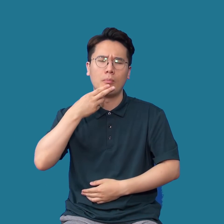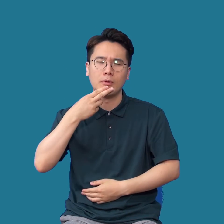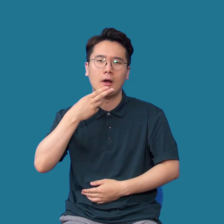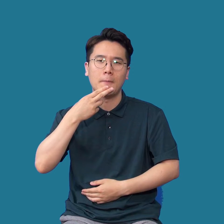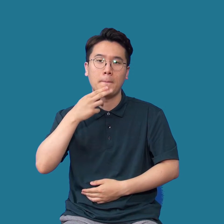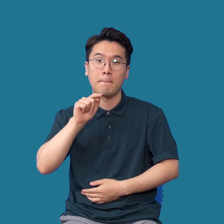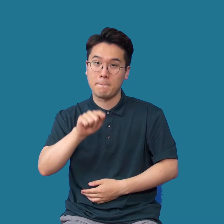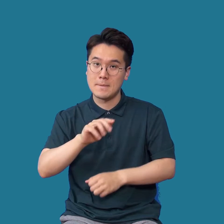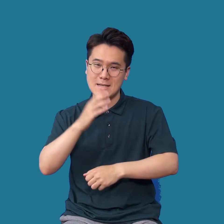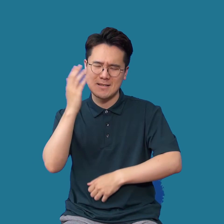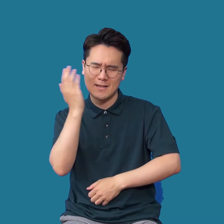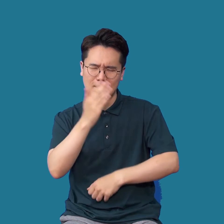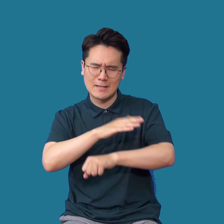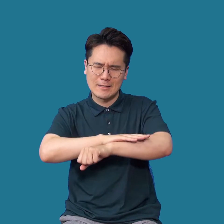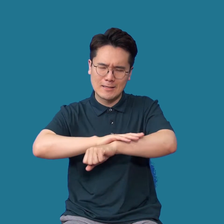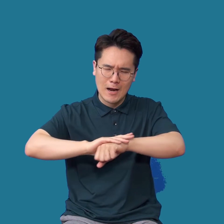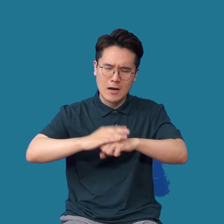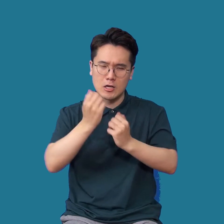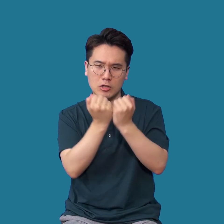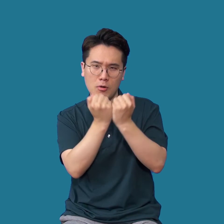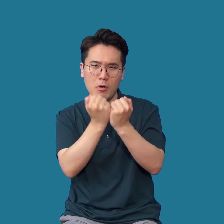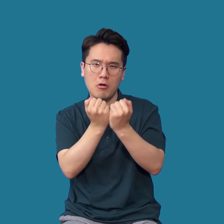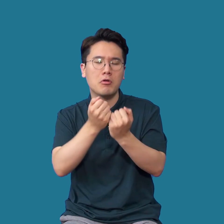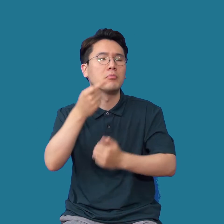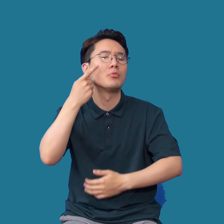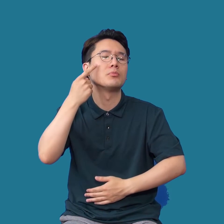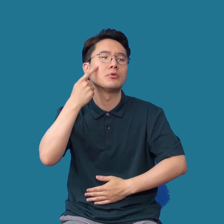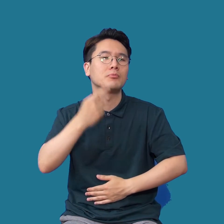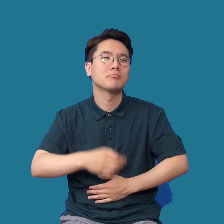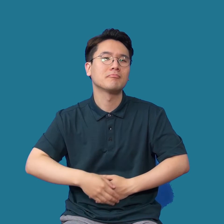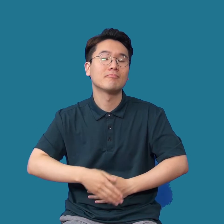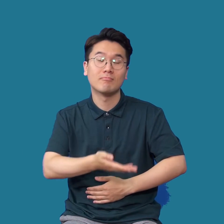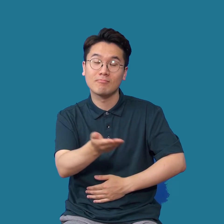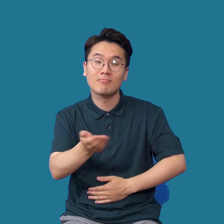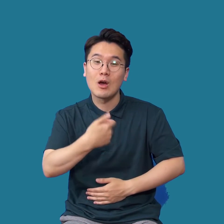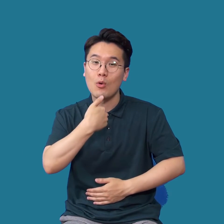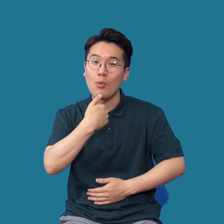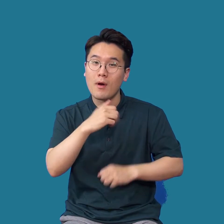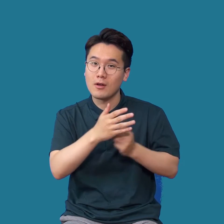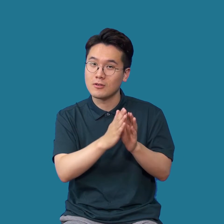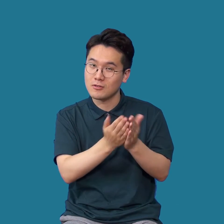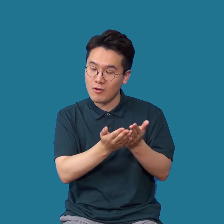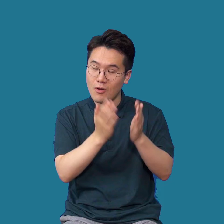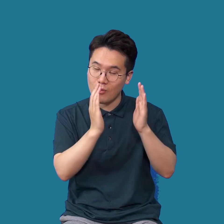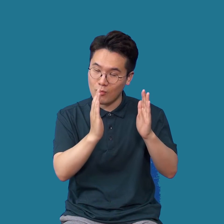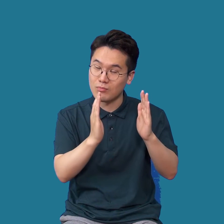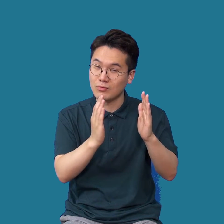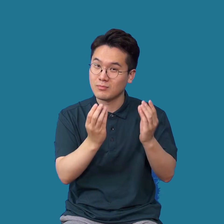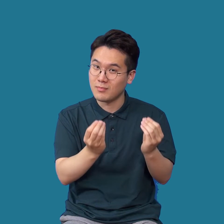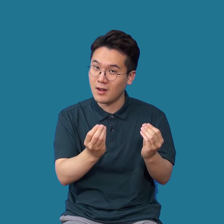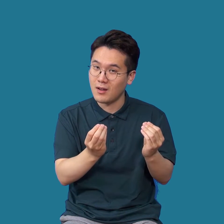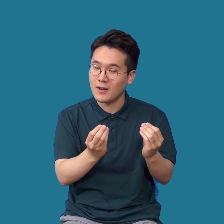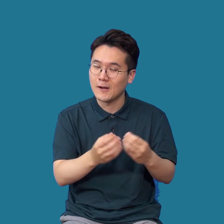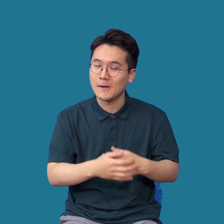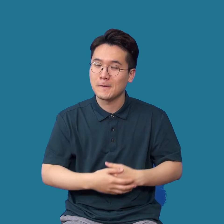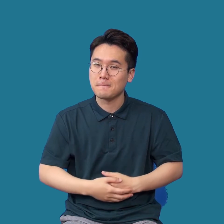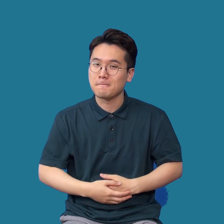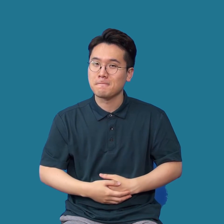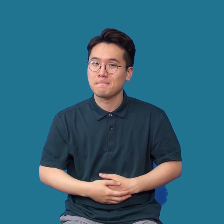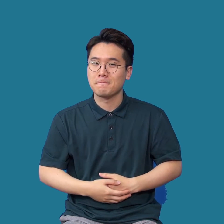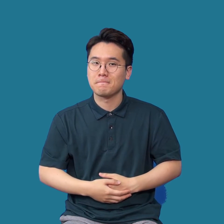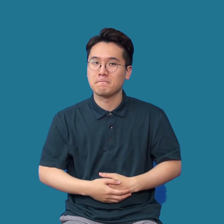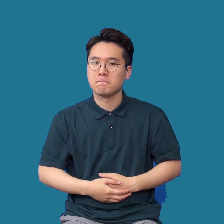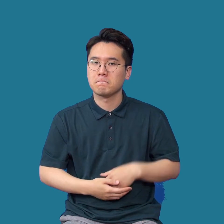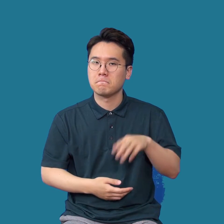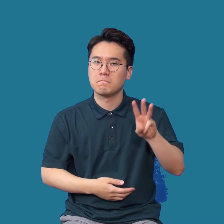논리 정연하게 한번 설명을 해보십시오. 로마서를 배웠으니까. 32절에 자기